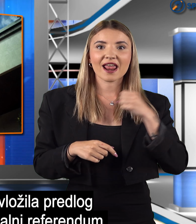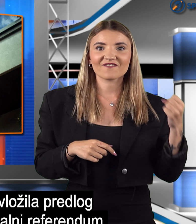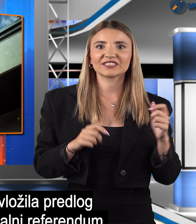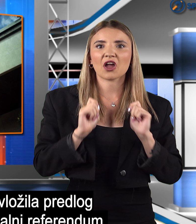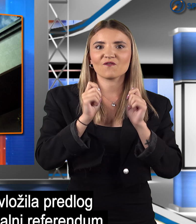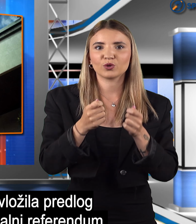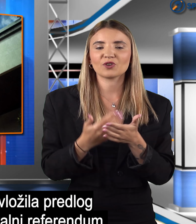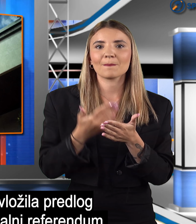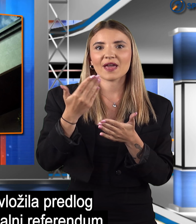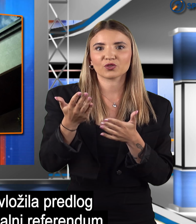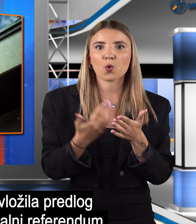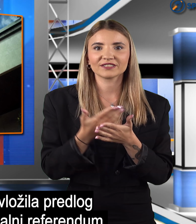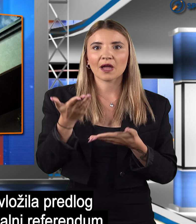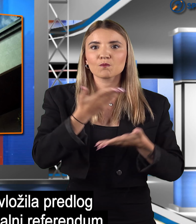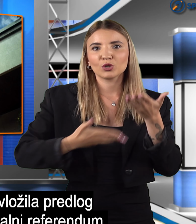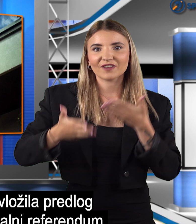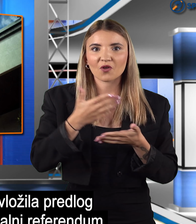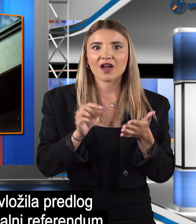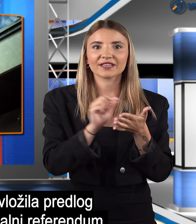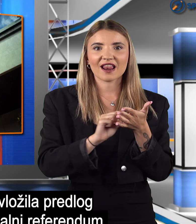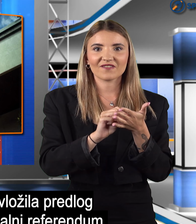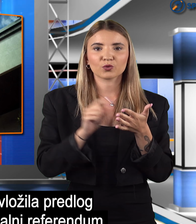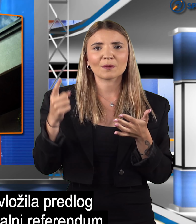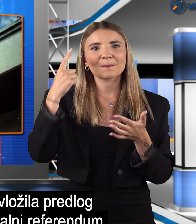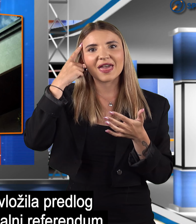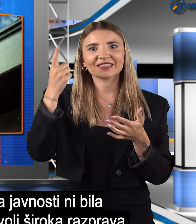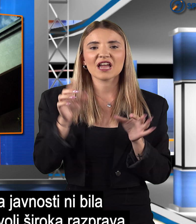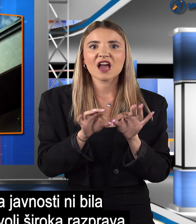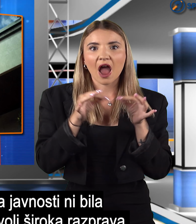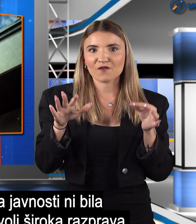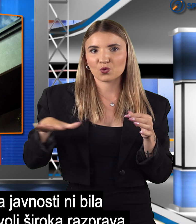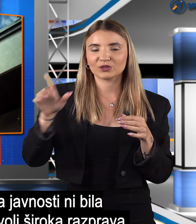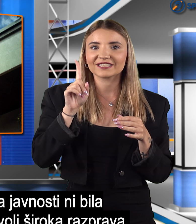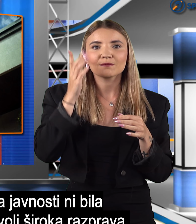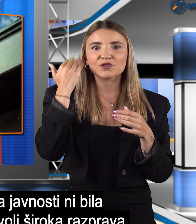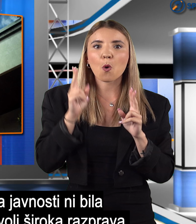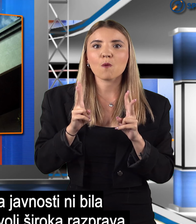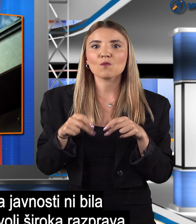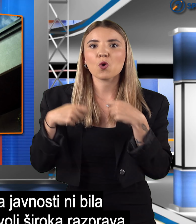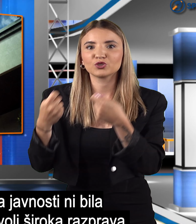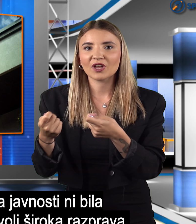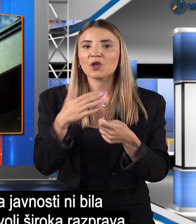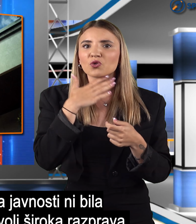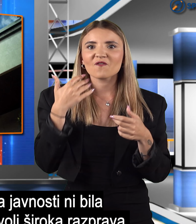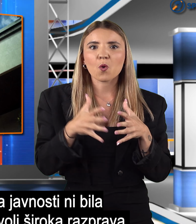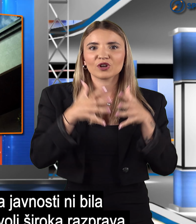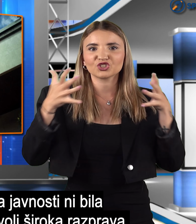Levica je vložila predlog za posvetovalni referendum, saj meni, da javnosti ni bila omogočena dovolj